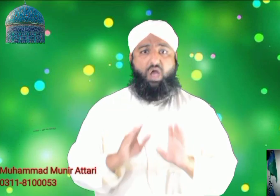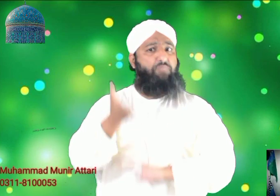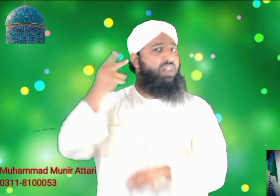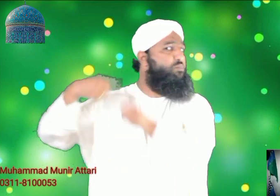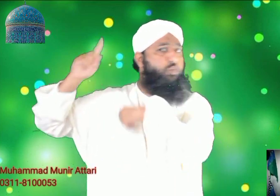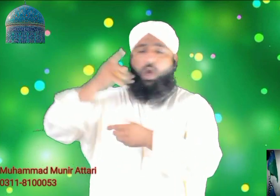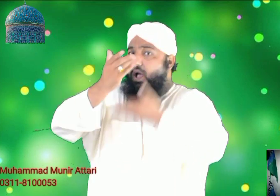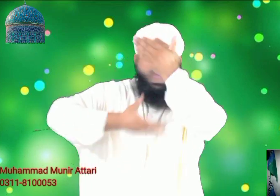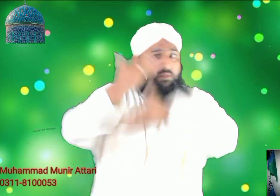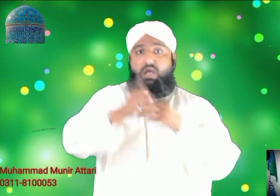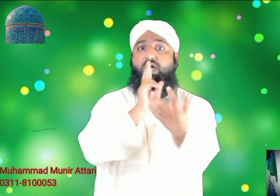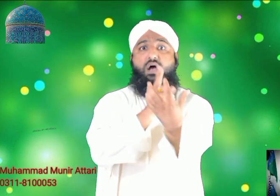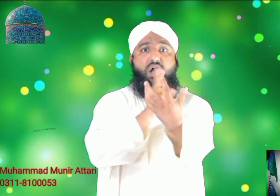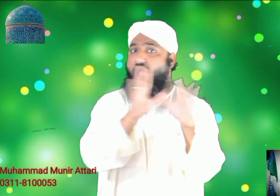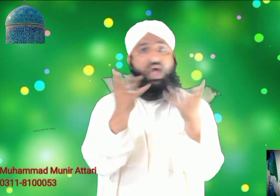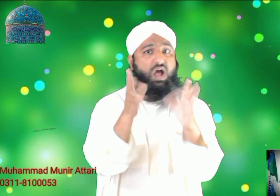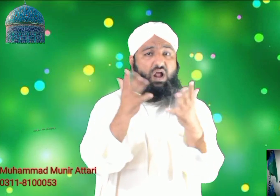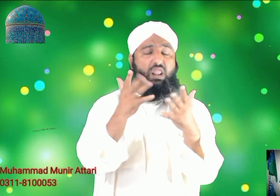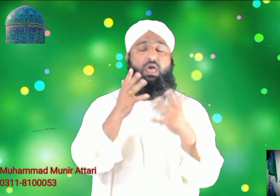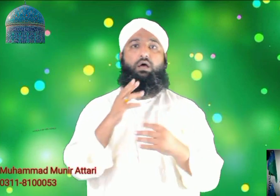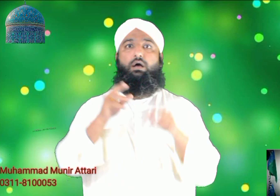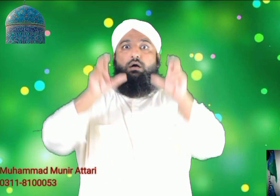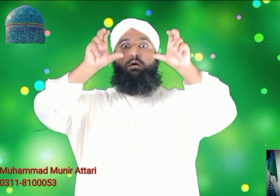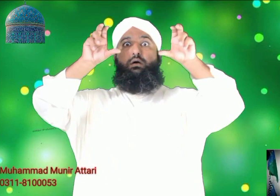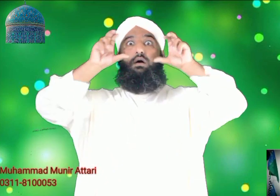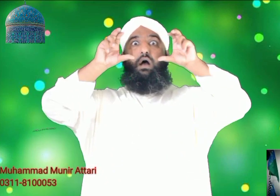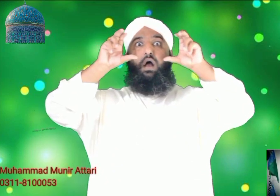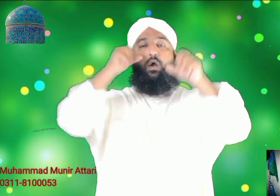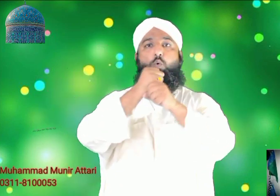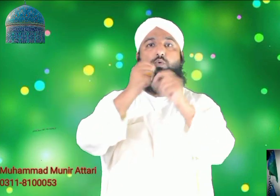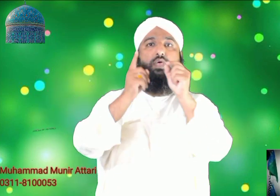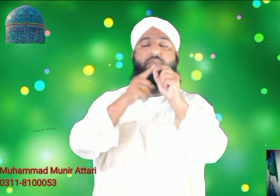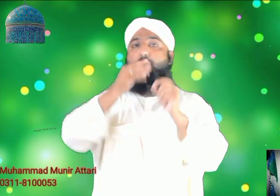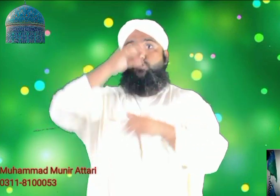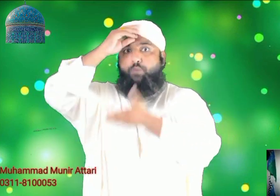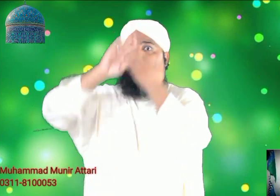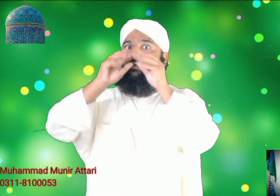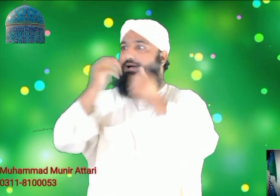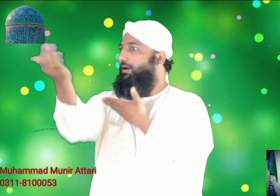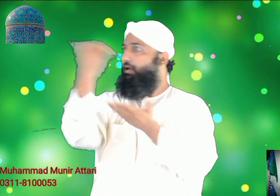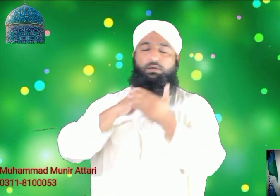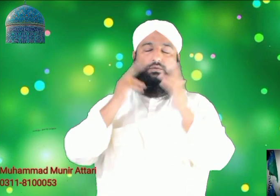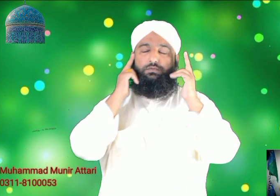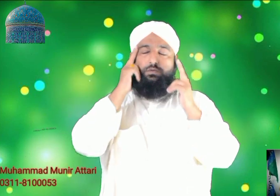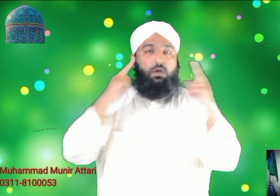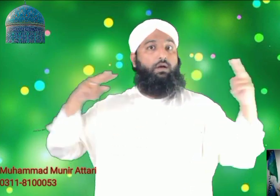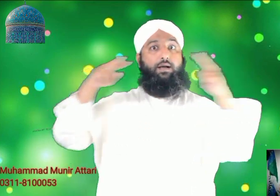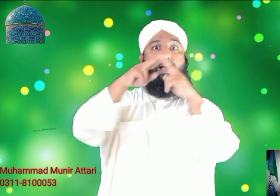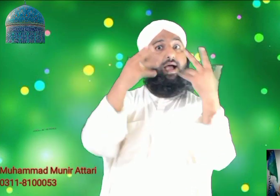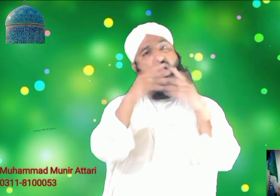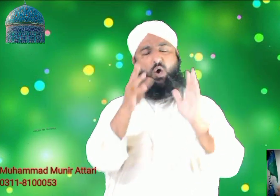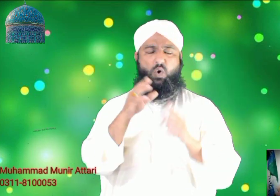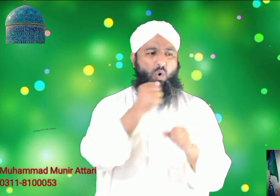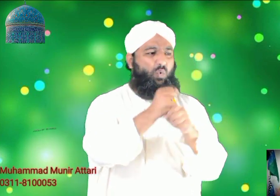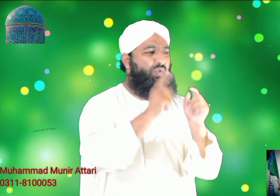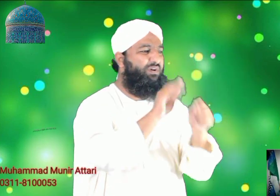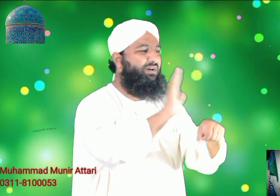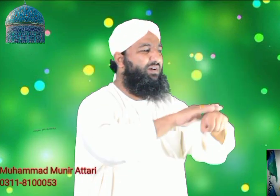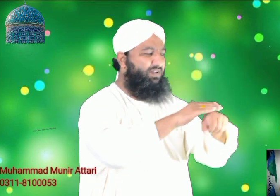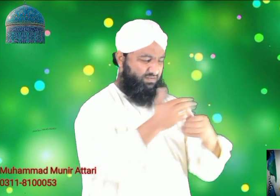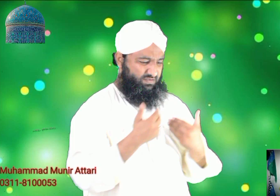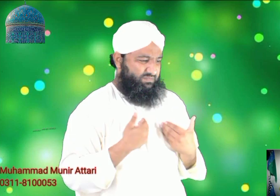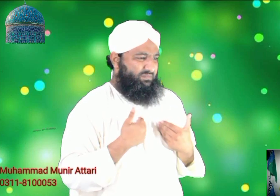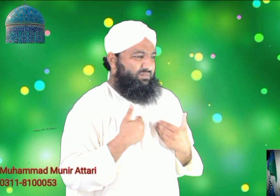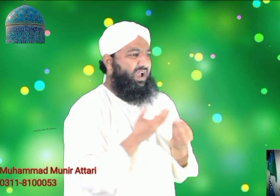کا بیداری میں دیدار کیا. آقا نے فرمایا میرے بیٹے بیان کیوں نہیں کرتے؟ کہ حضور میں عجمی ہوں, بغداد میں سارے عربی ہیں, میں ان کے